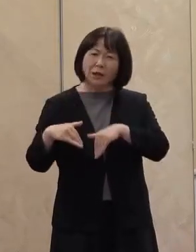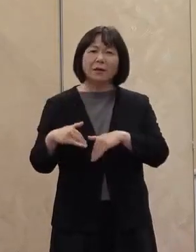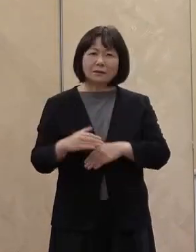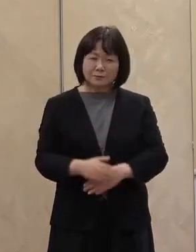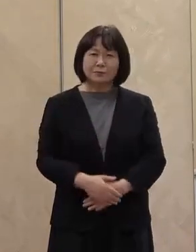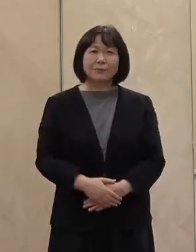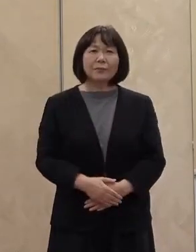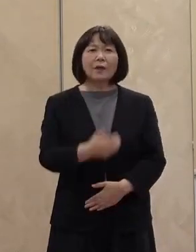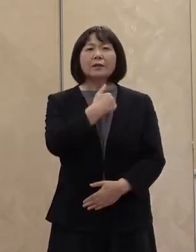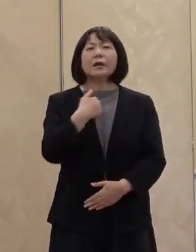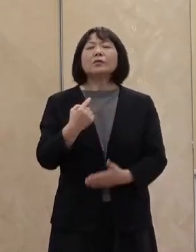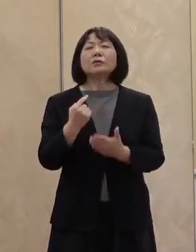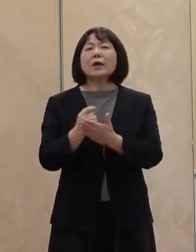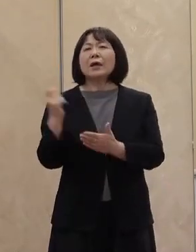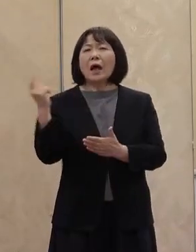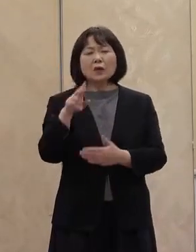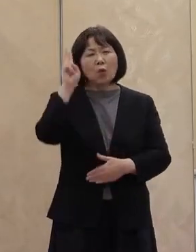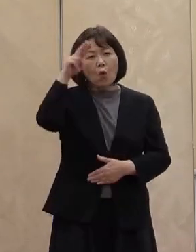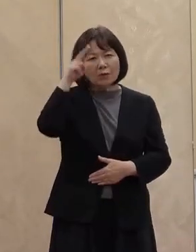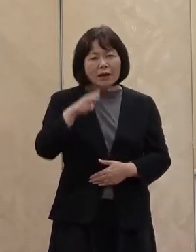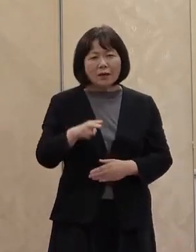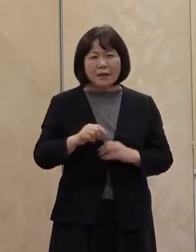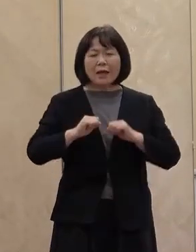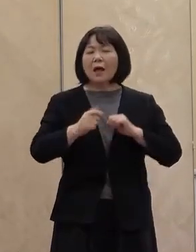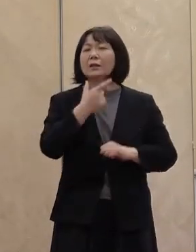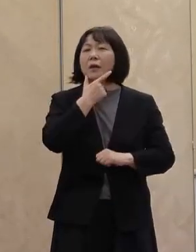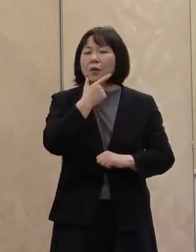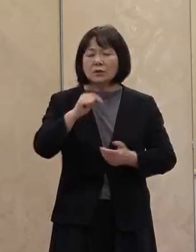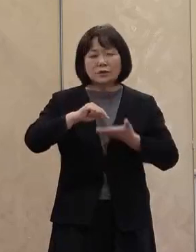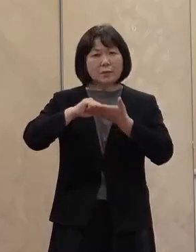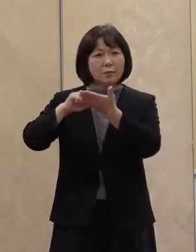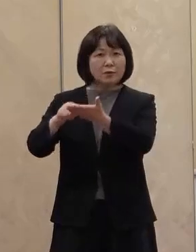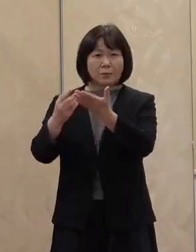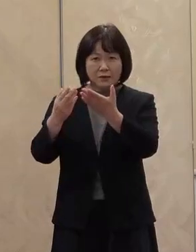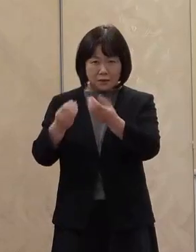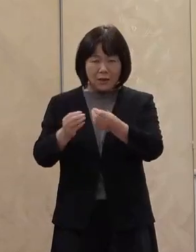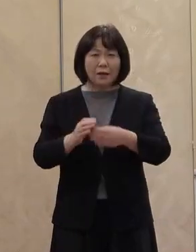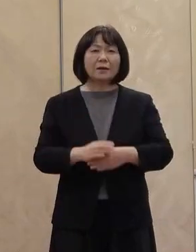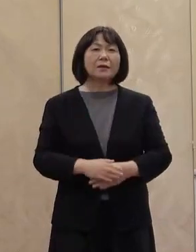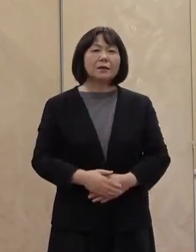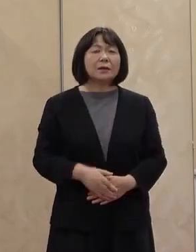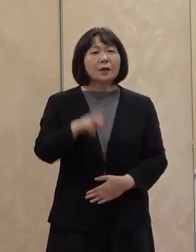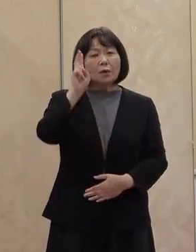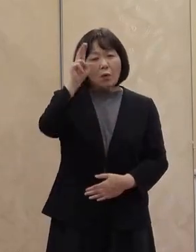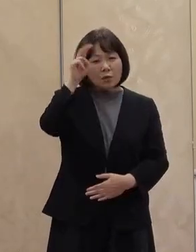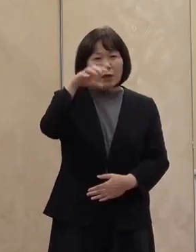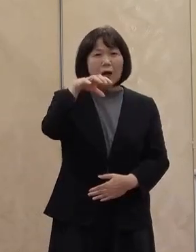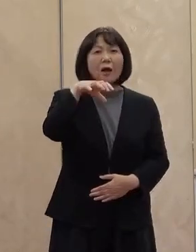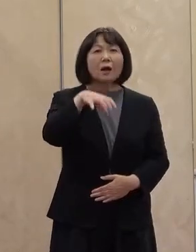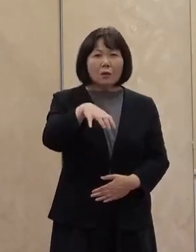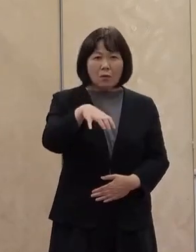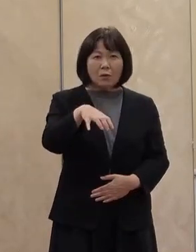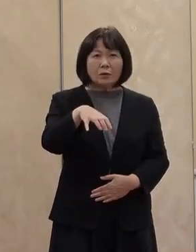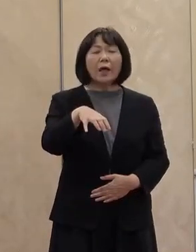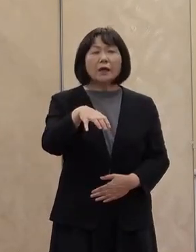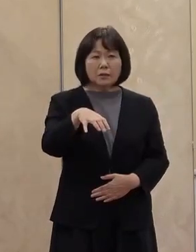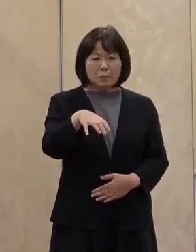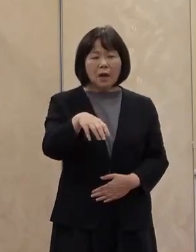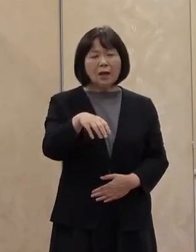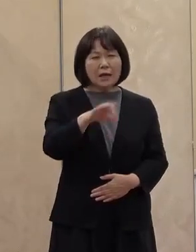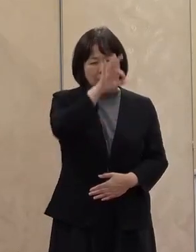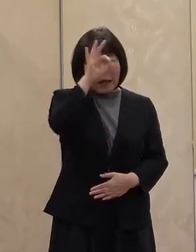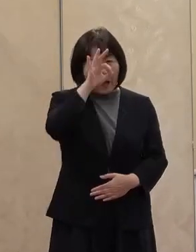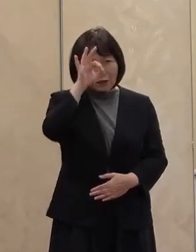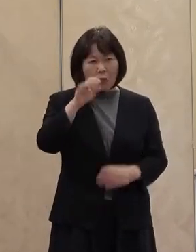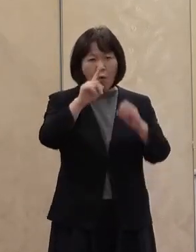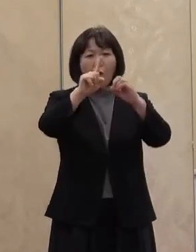。できるだけ早く大阪で実施をしてもらいたいというふうに申し上げましたので、大阪において今大阪観光局がその受